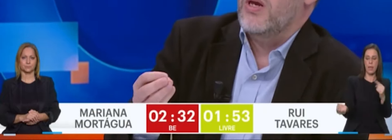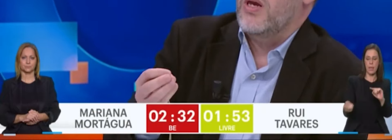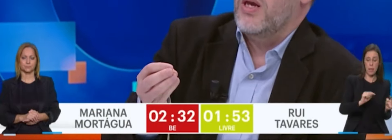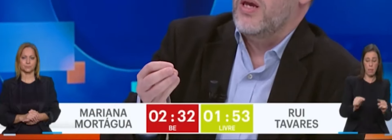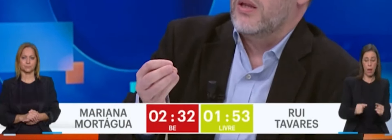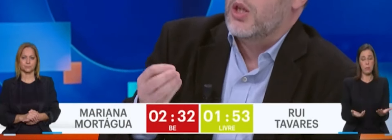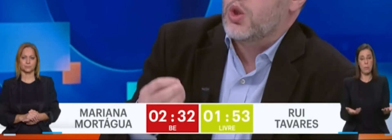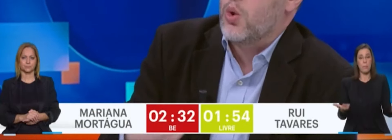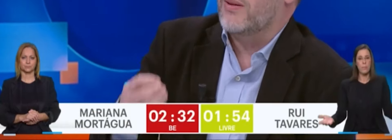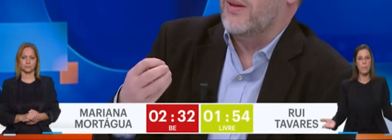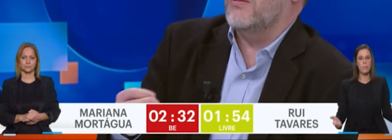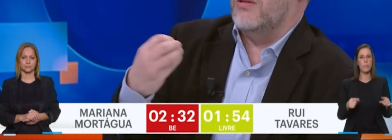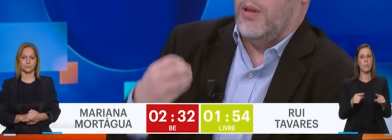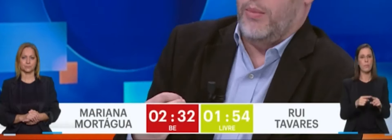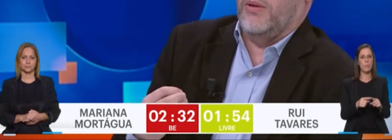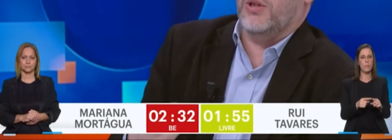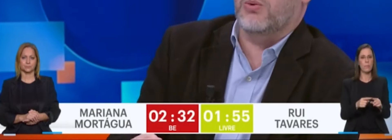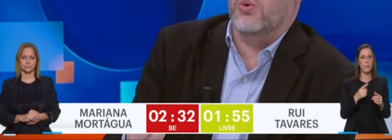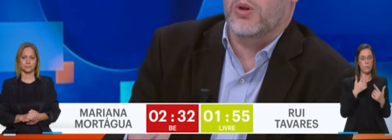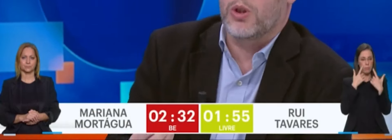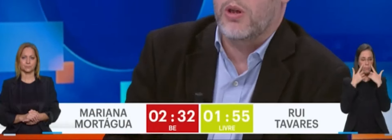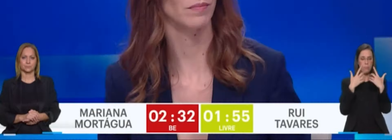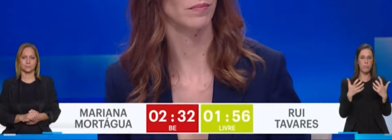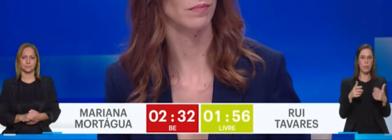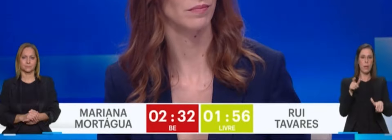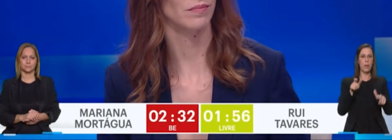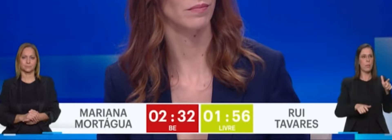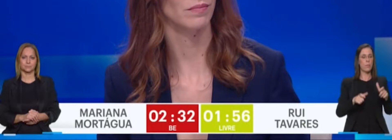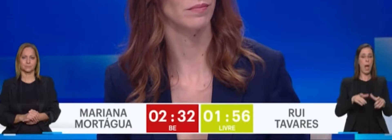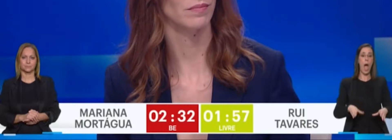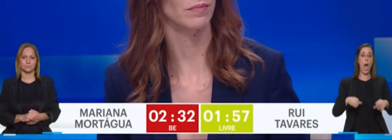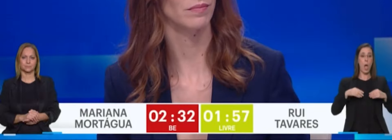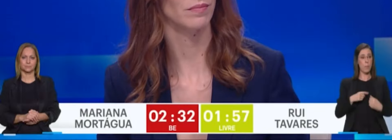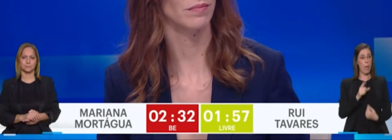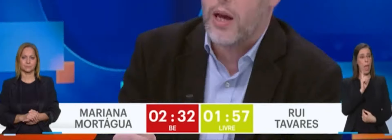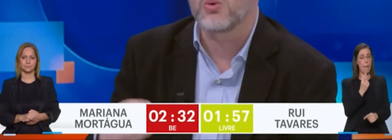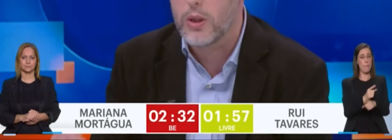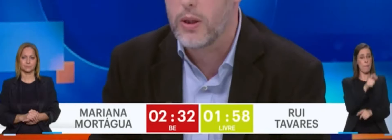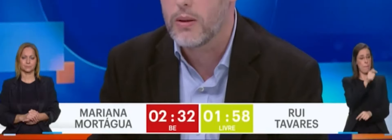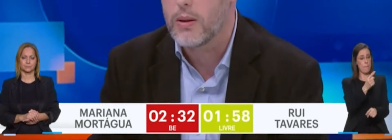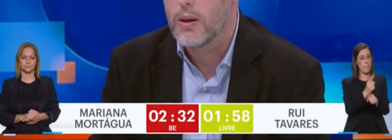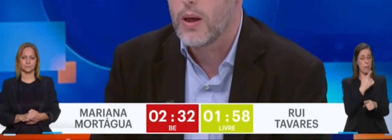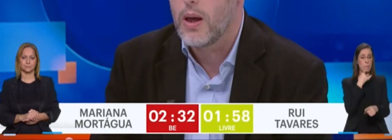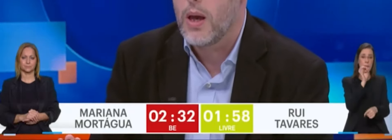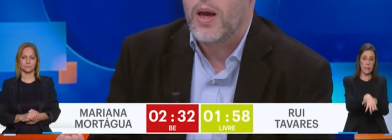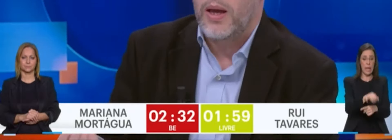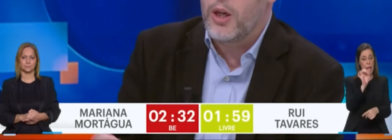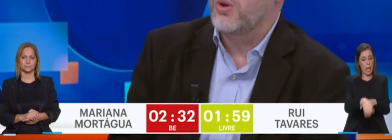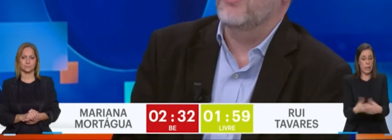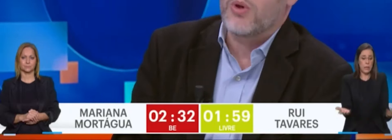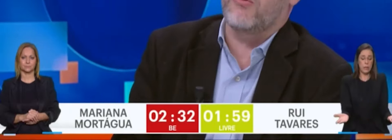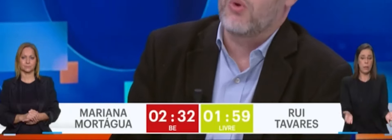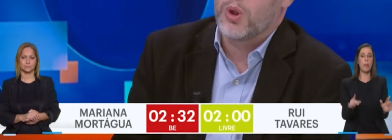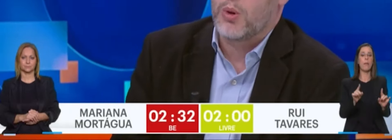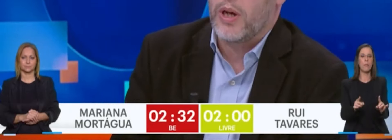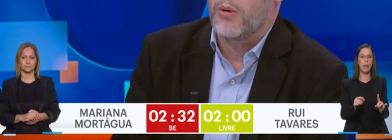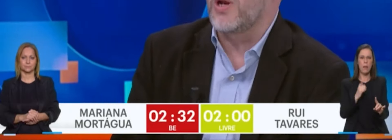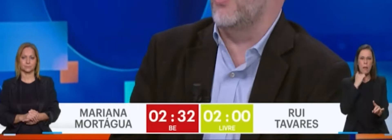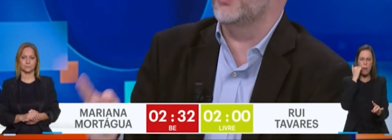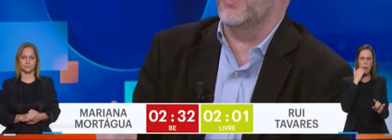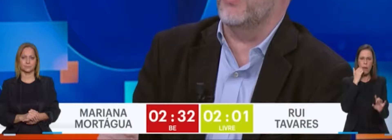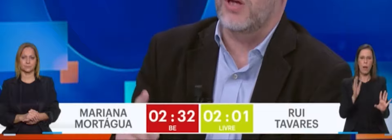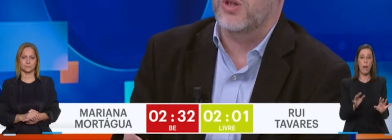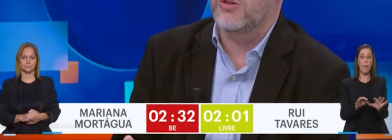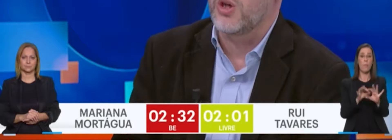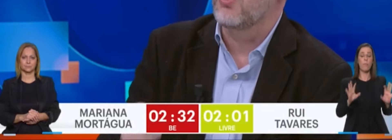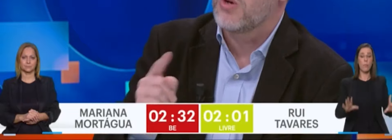portanto ele deixou que tácitamente as pessoas assumissem que um sim era um Sim isto é muito grave com luí Montenegro